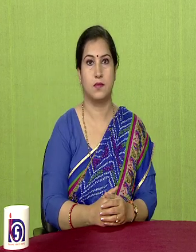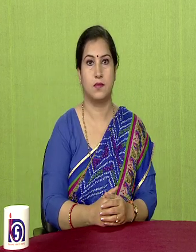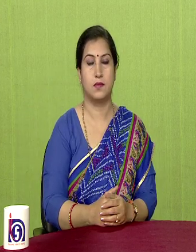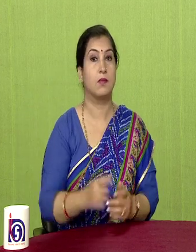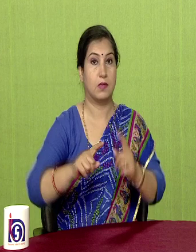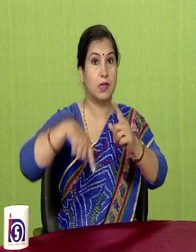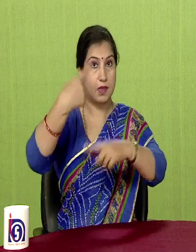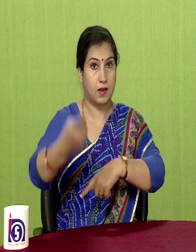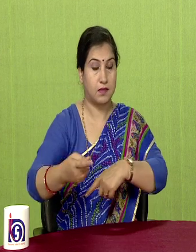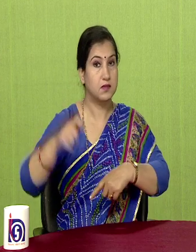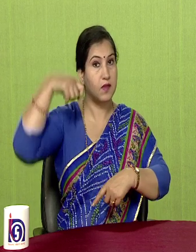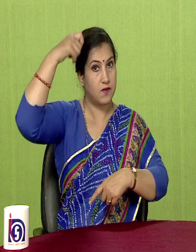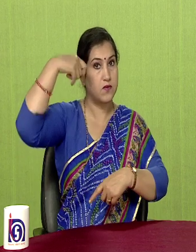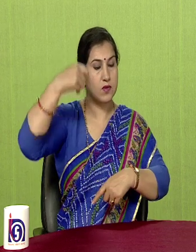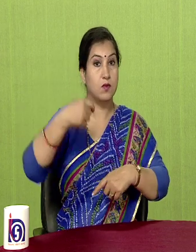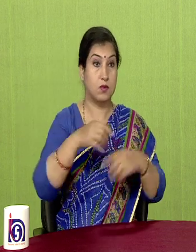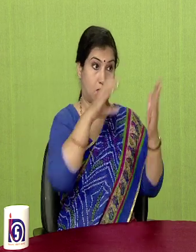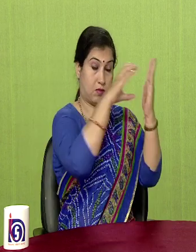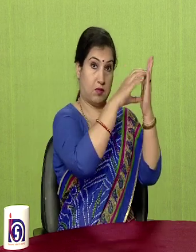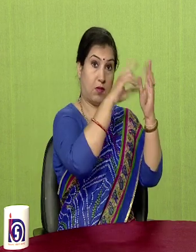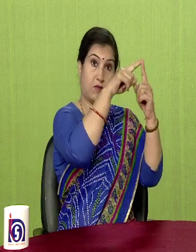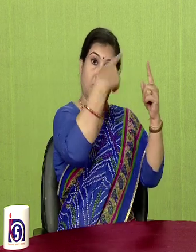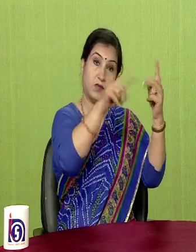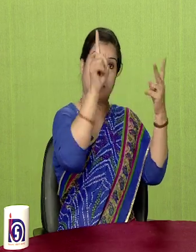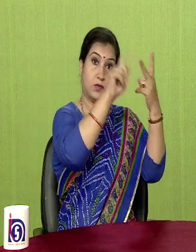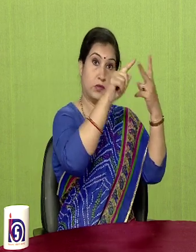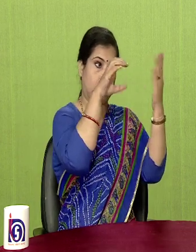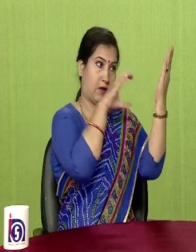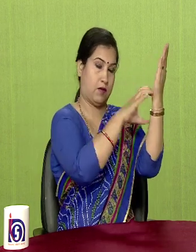अगले कार्यक्रम में हम इसके अगले पद पर चर्चा करेंगे।